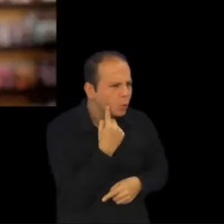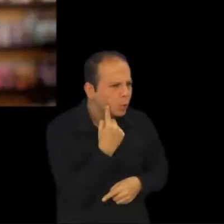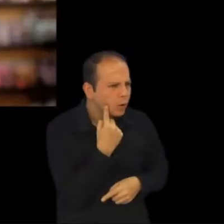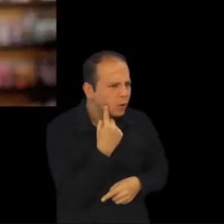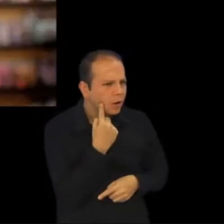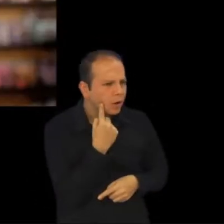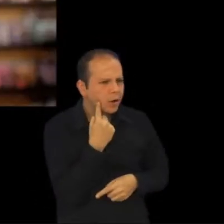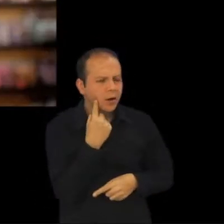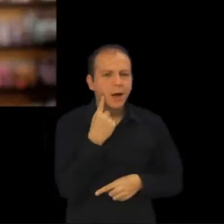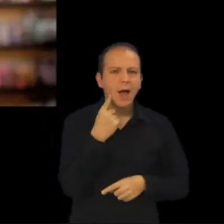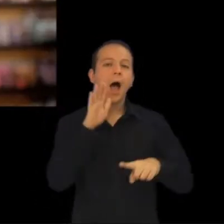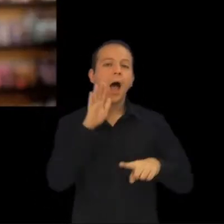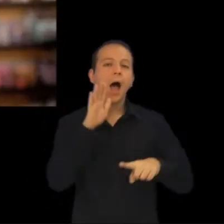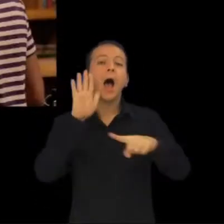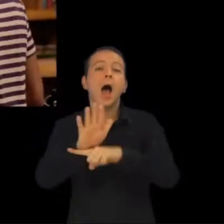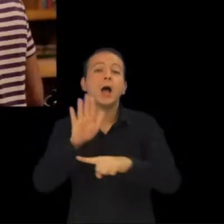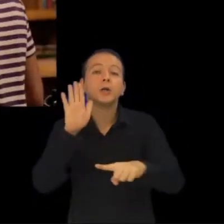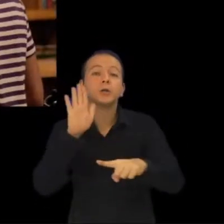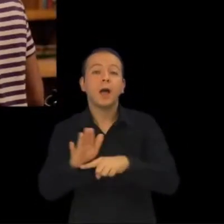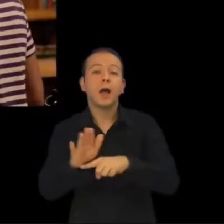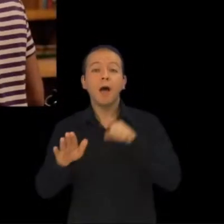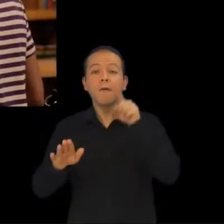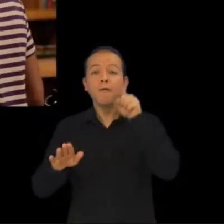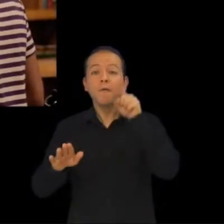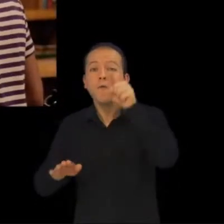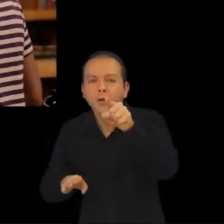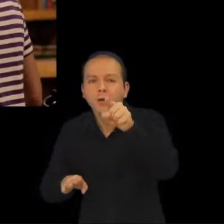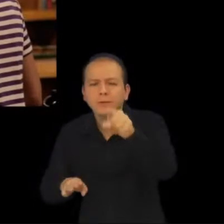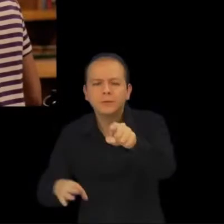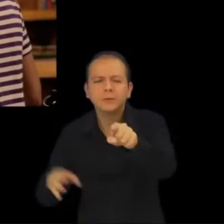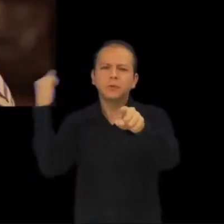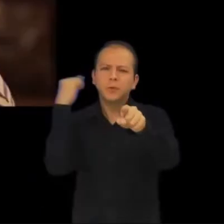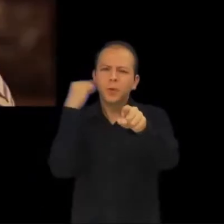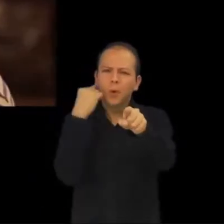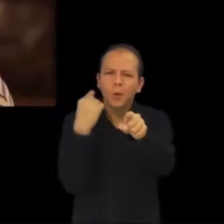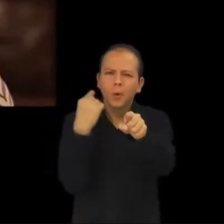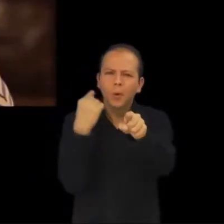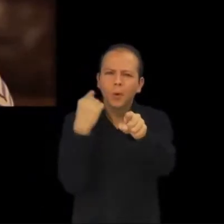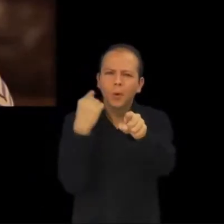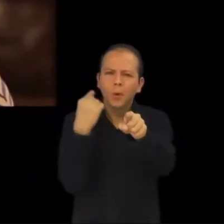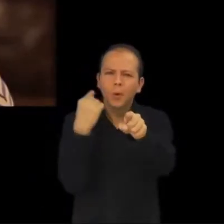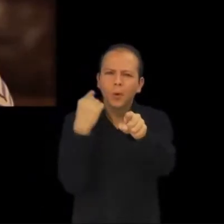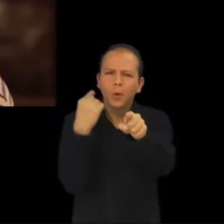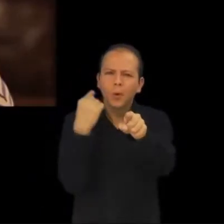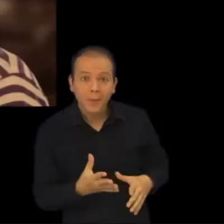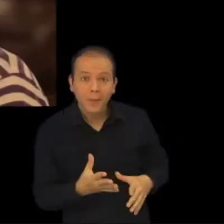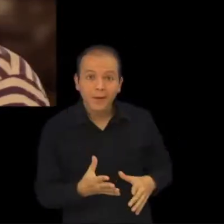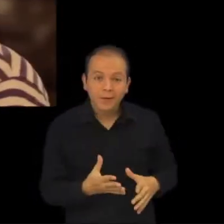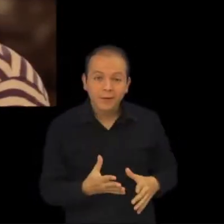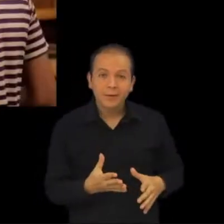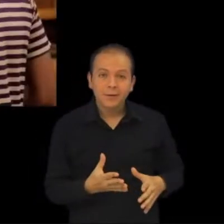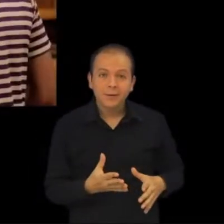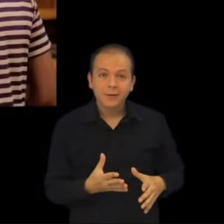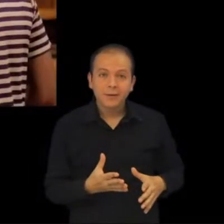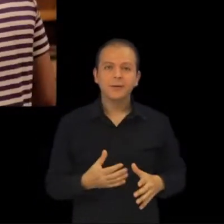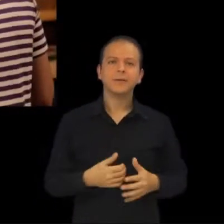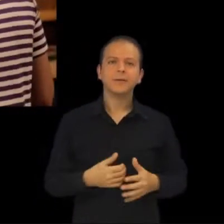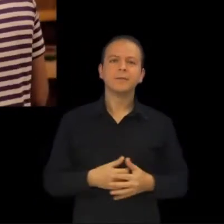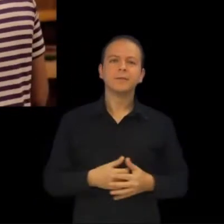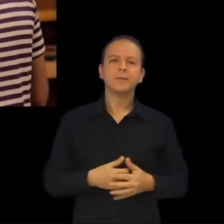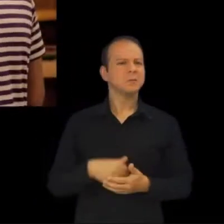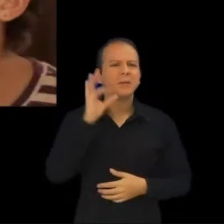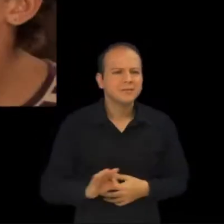surdo. Uma mulher encontra rapaz na livraria. Quero ajudar você que é surdo, tá bom? Põe a mão na orelha do rapaz.